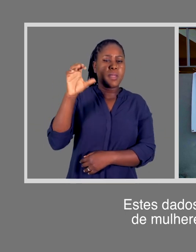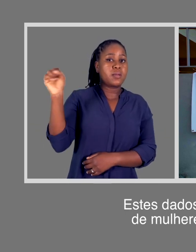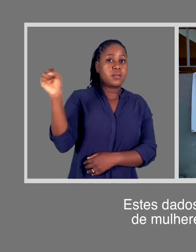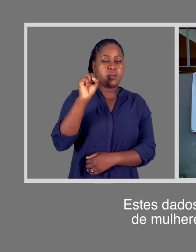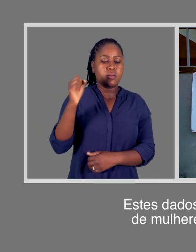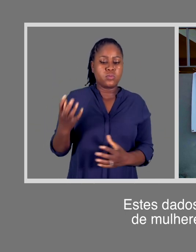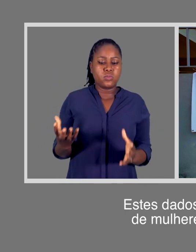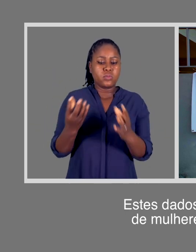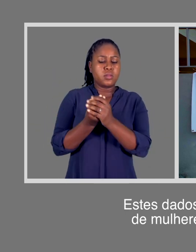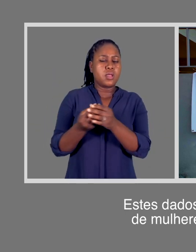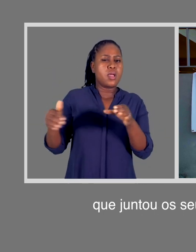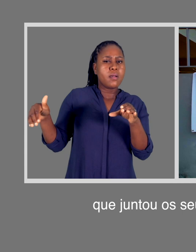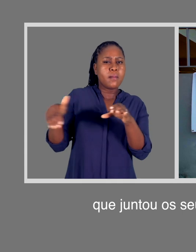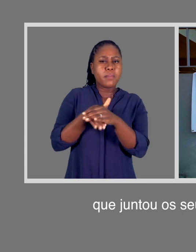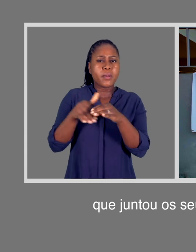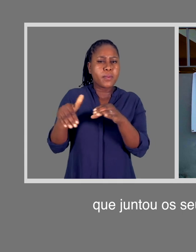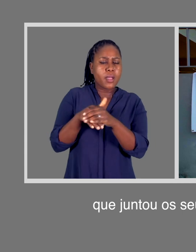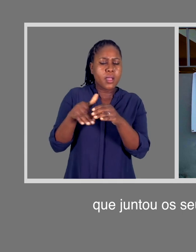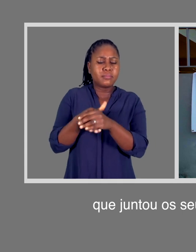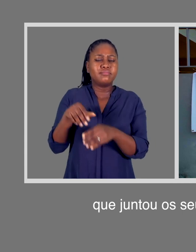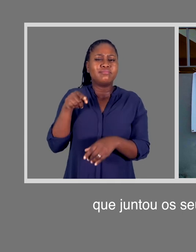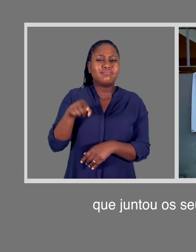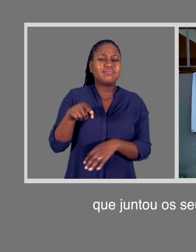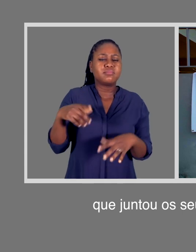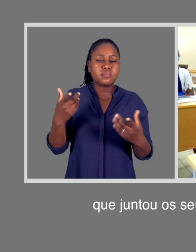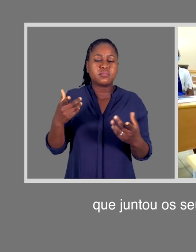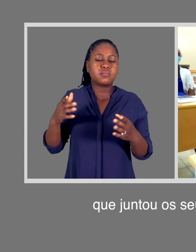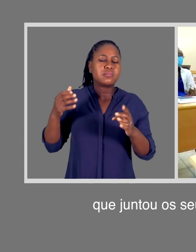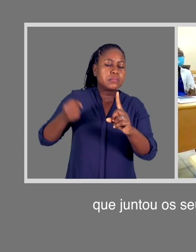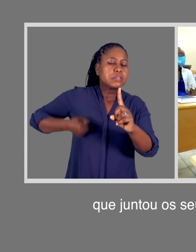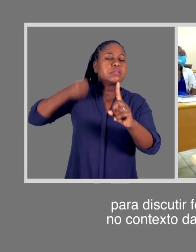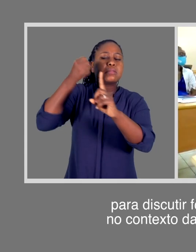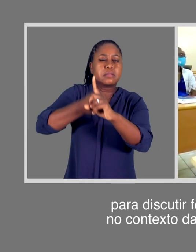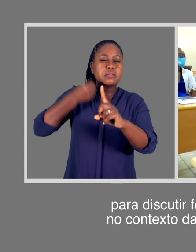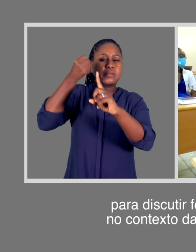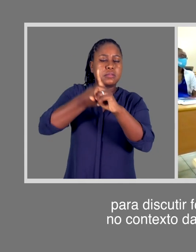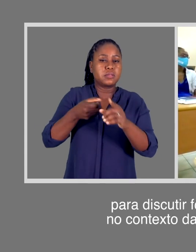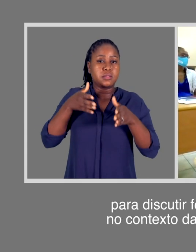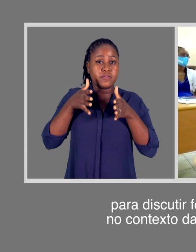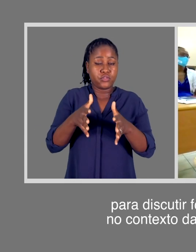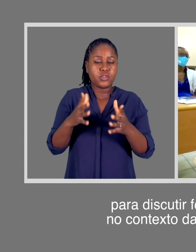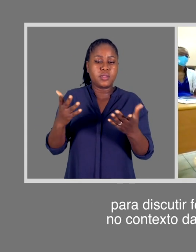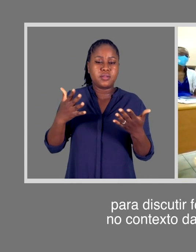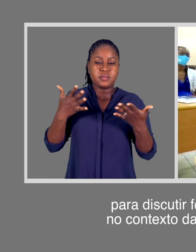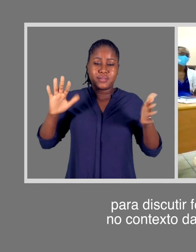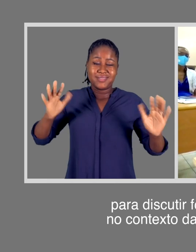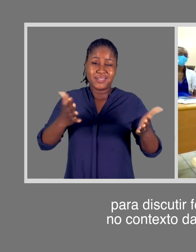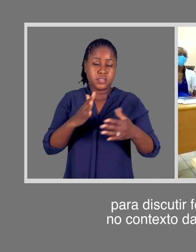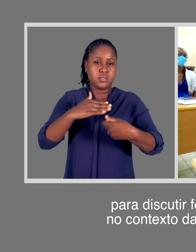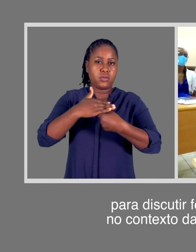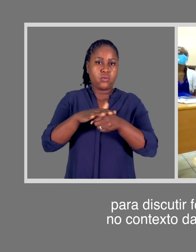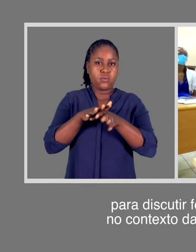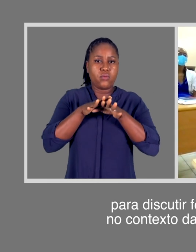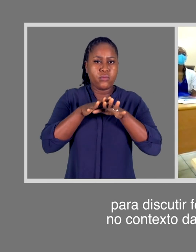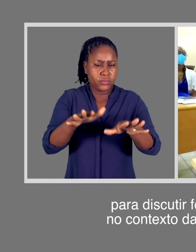Associação de Mulheres da província de Sofala, que juntou os seus membros e a sociedade civil para discutir formas de combater este mal